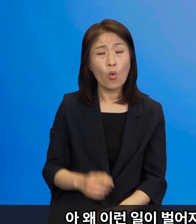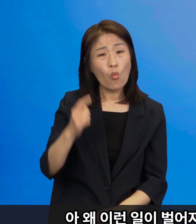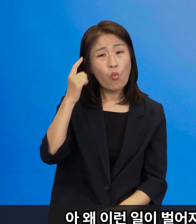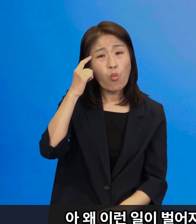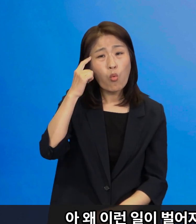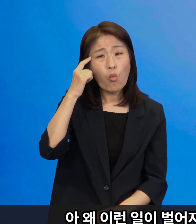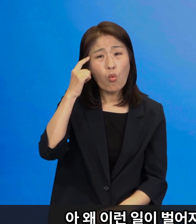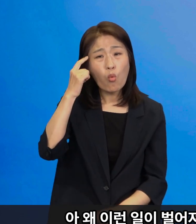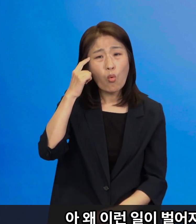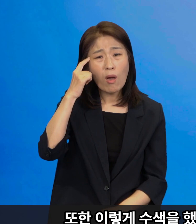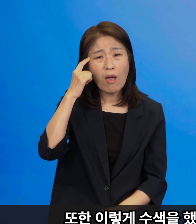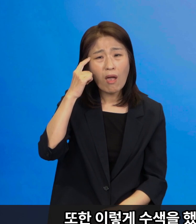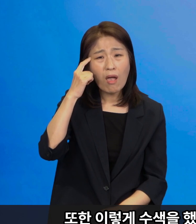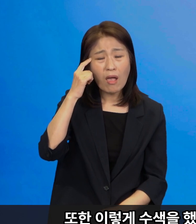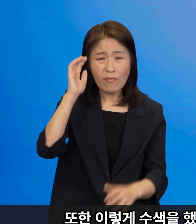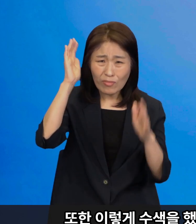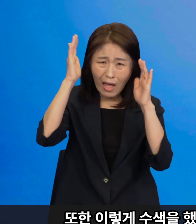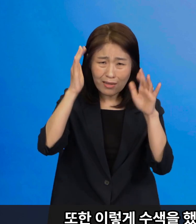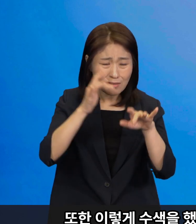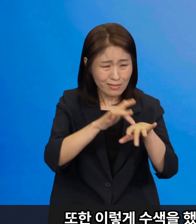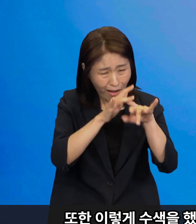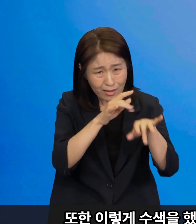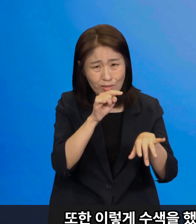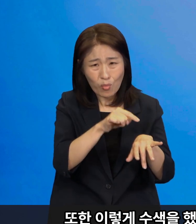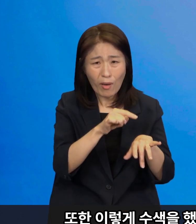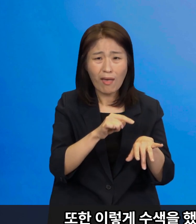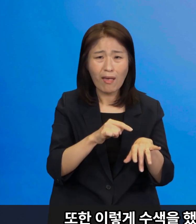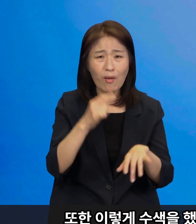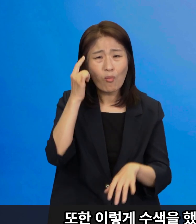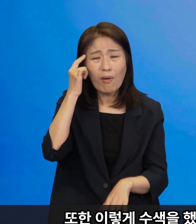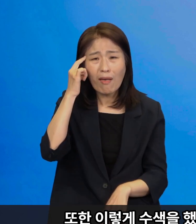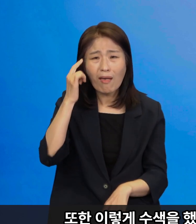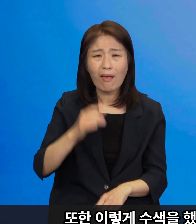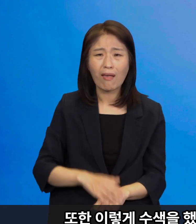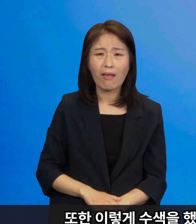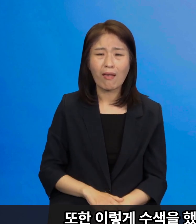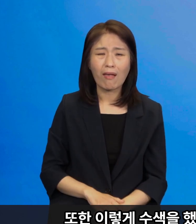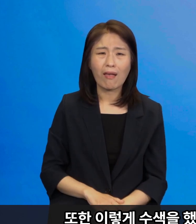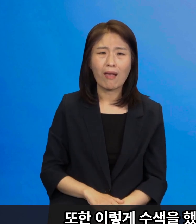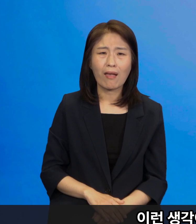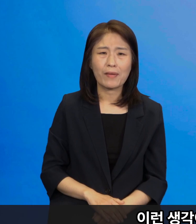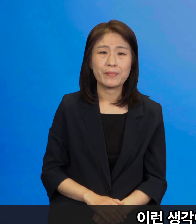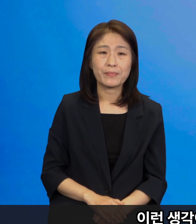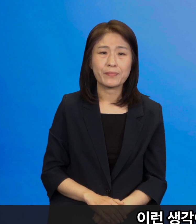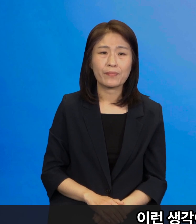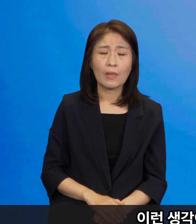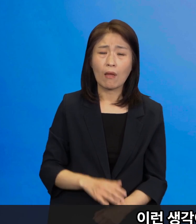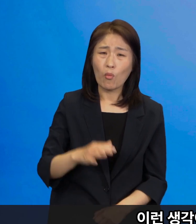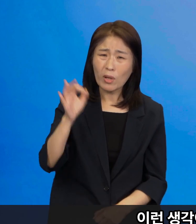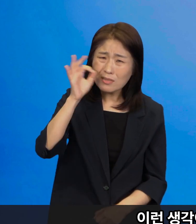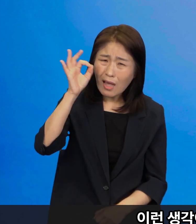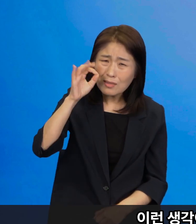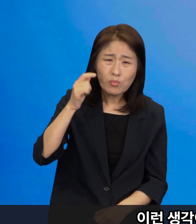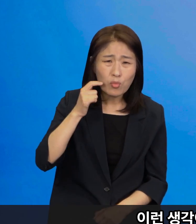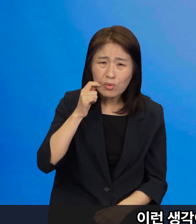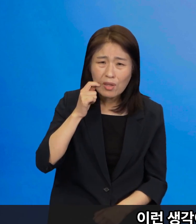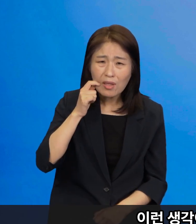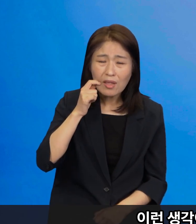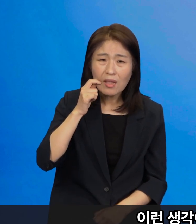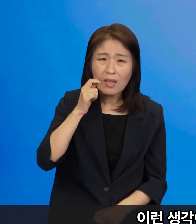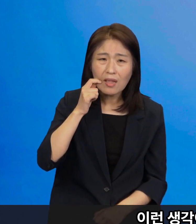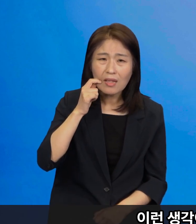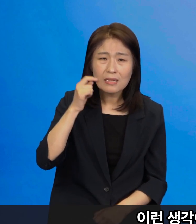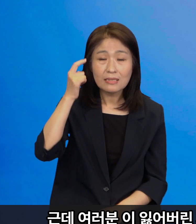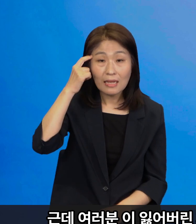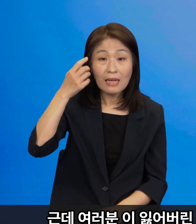이런 생각이 하실 수도 있고, 또한 이렇게 수색을 했는데 하나님 왜 찾지 못하게 하시나, 이런 생각이 들지